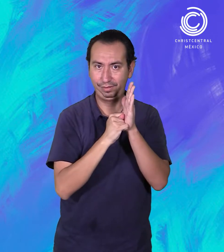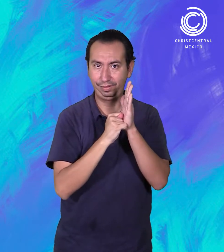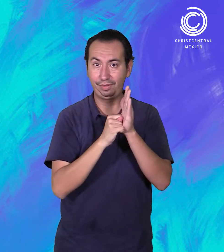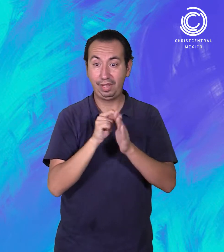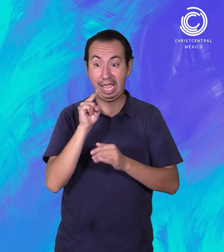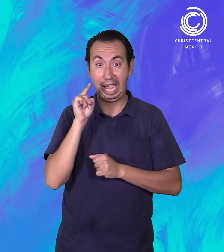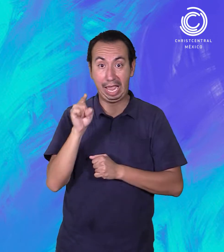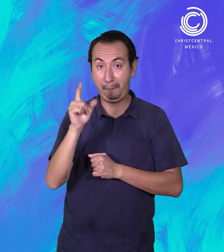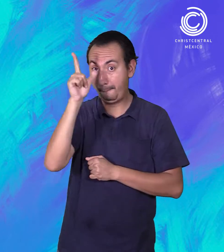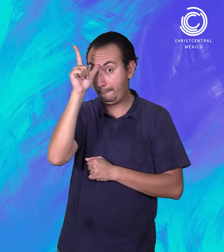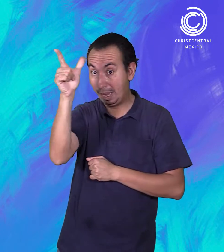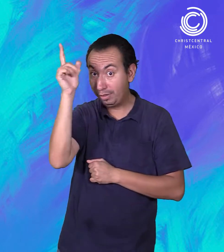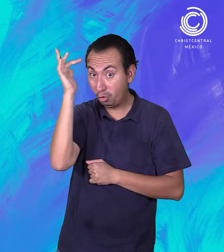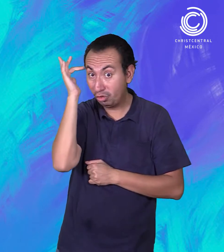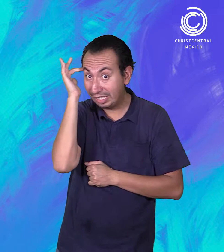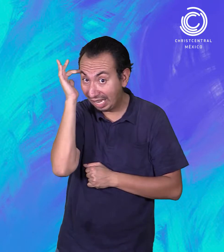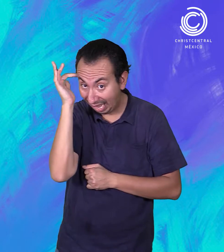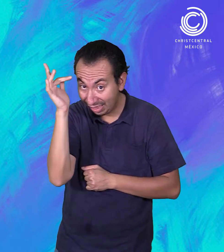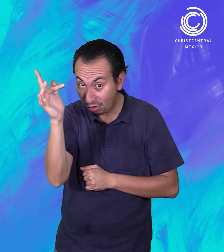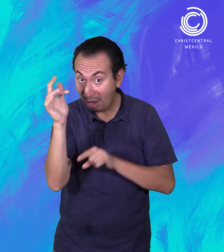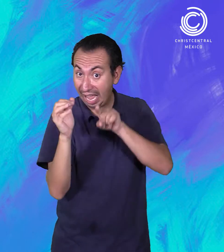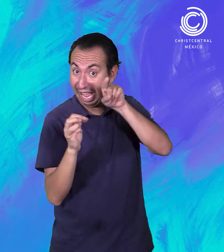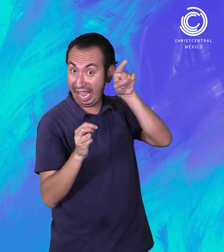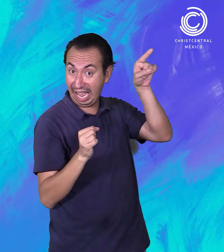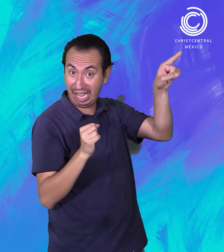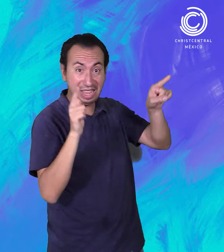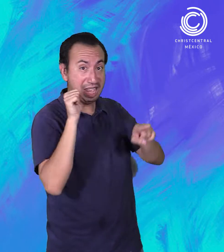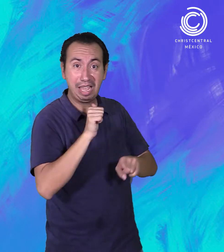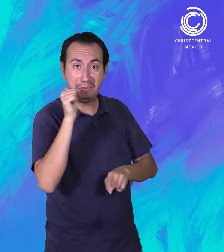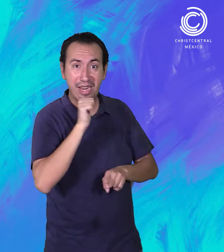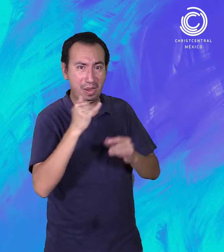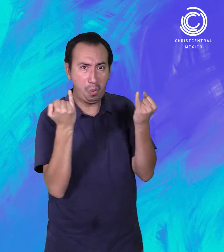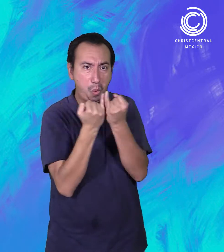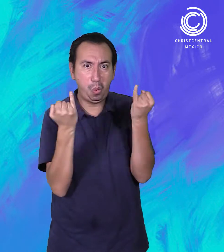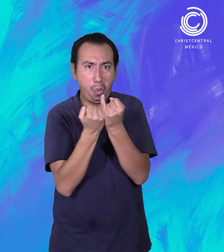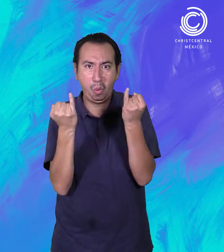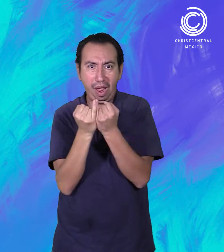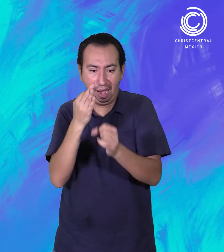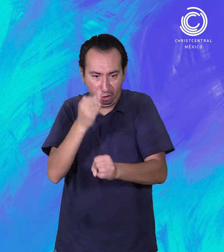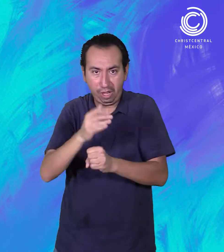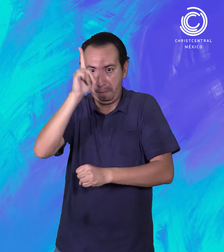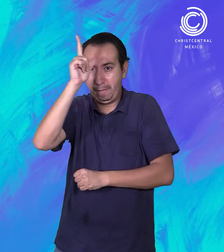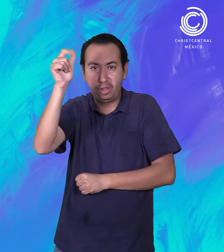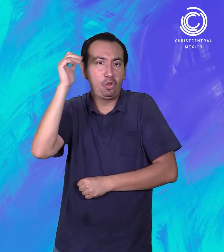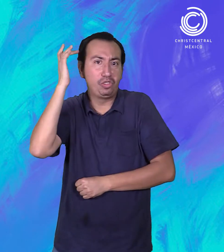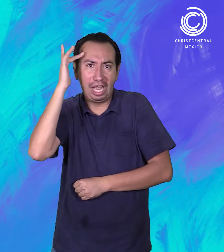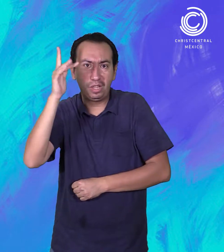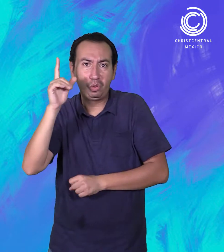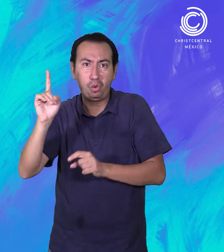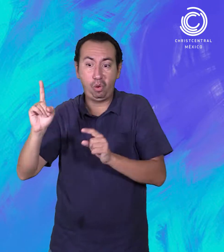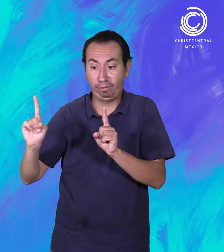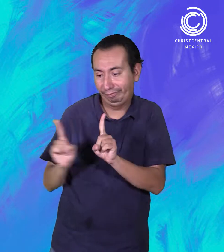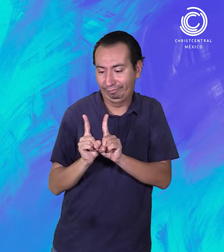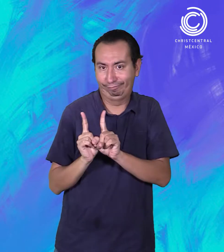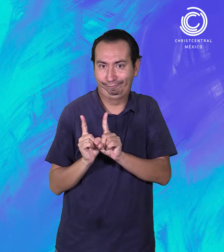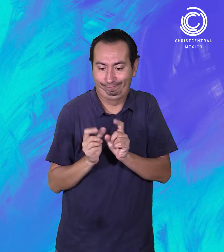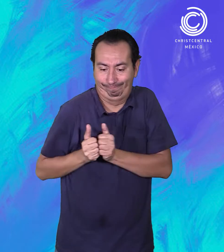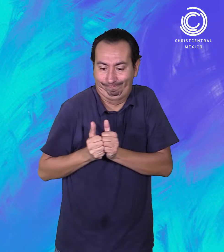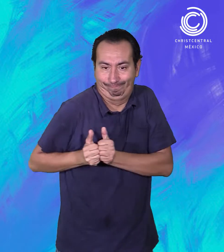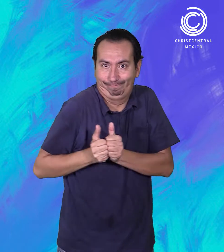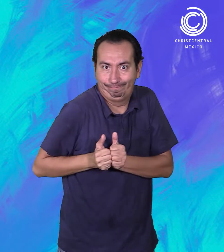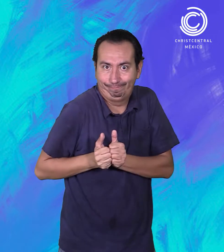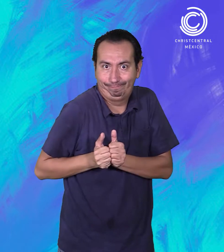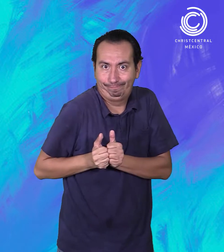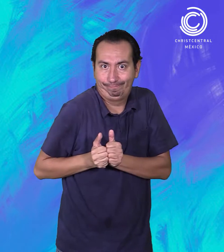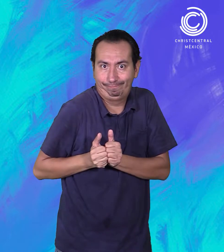el Espíritu Santo no estaba presente como lo conocemos el día de hoy y como Jesús les